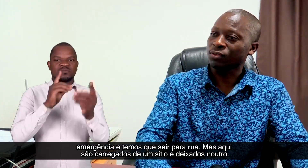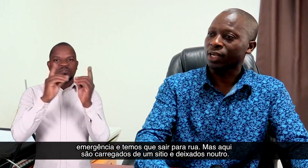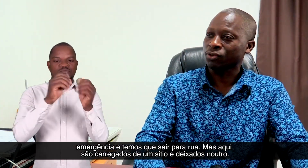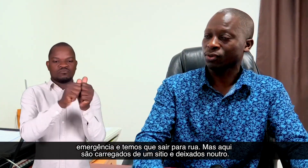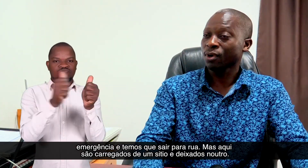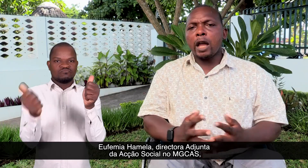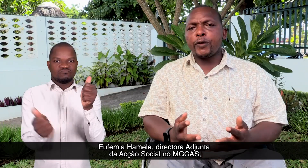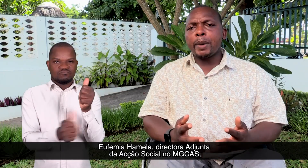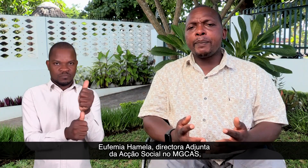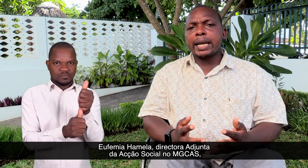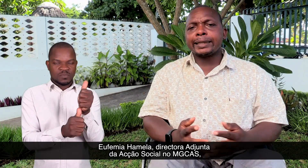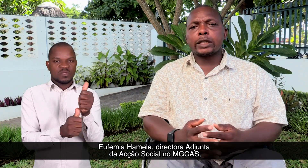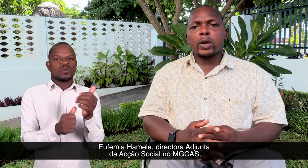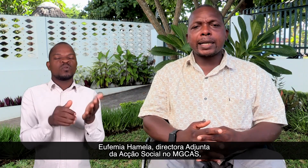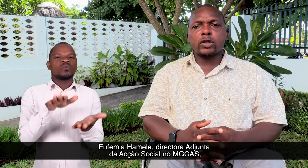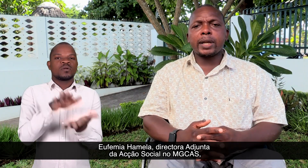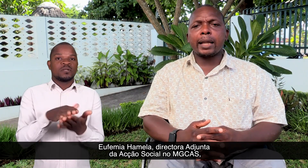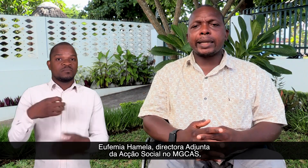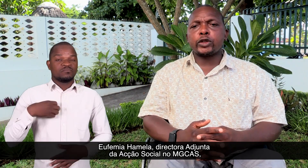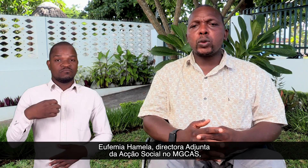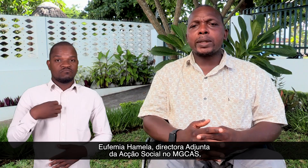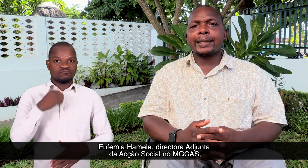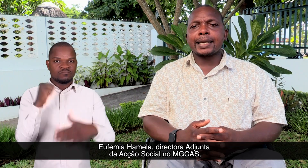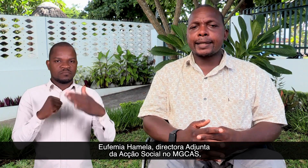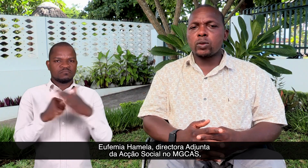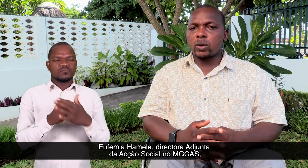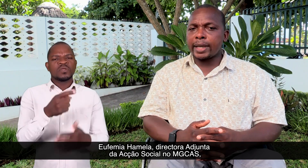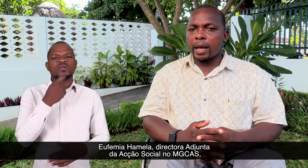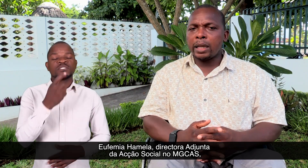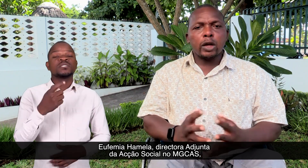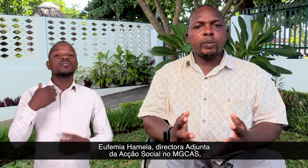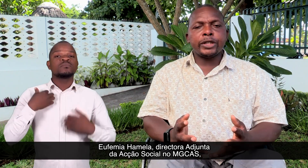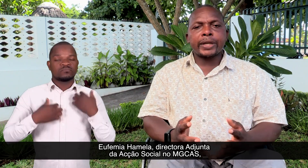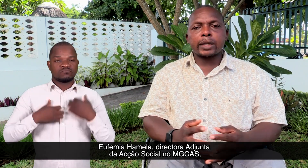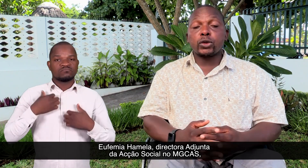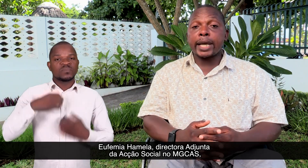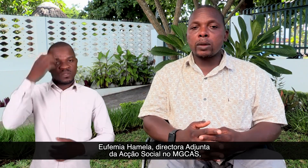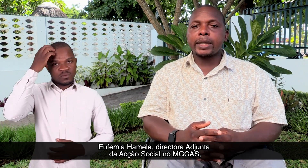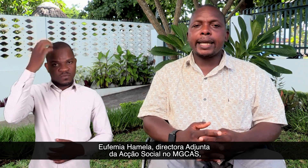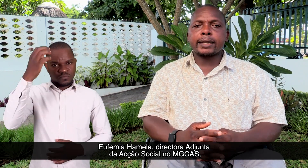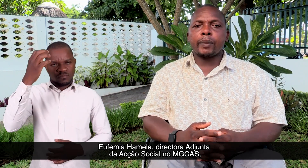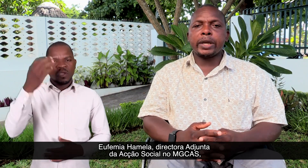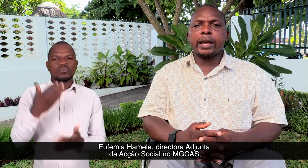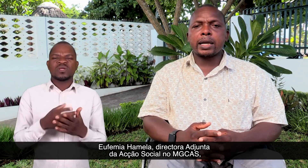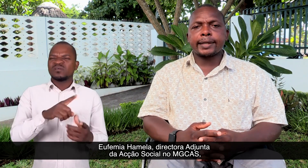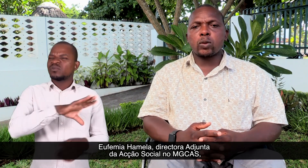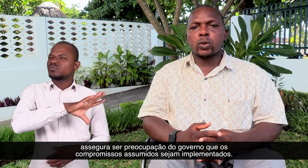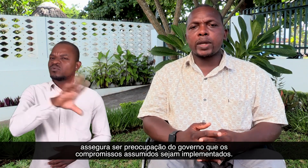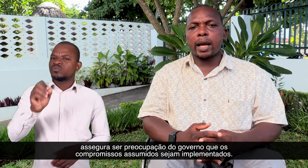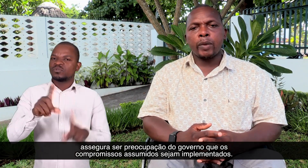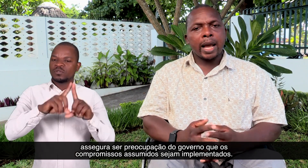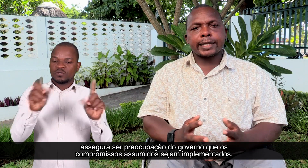noutros sítios de risco. Eufêmia Amela, diretora nacional adjunta da Ação Social no Ministério do Gênero, Criança e Ação